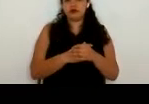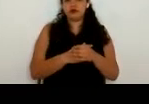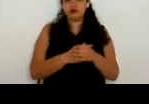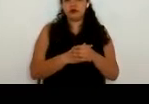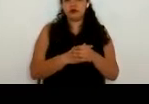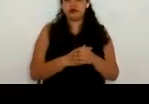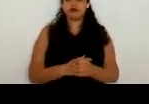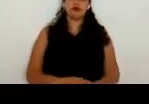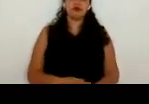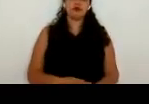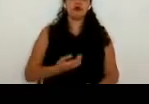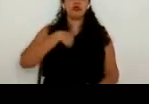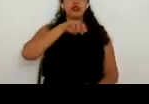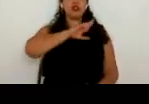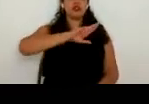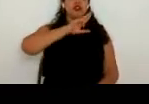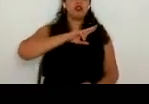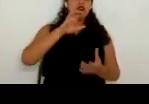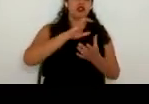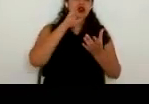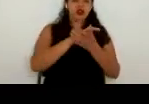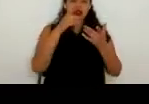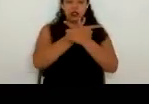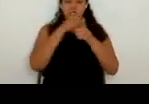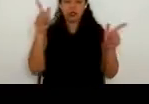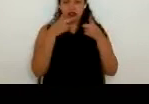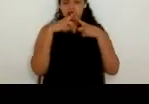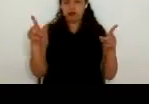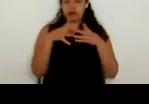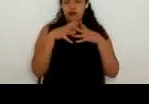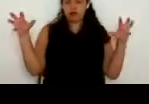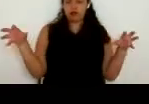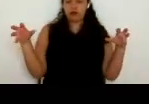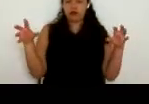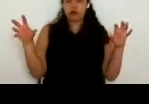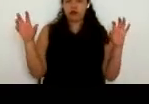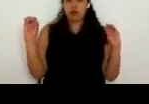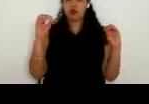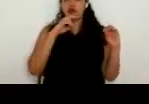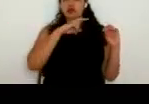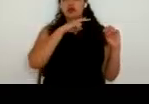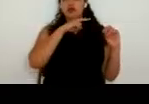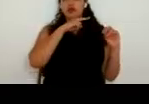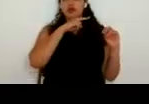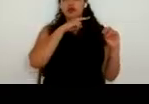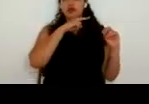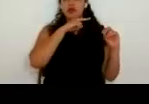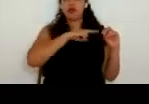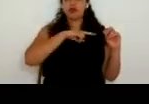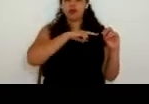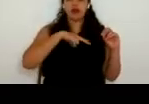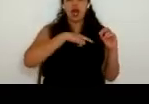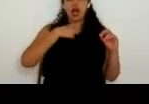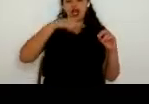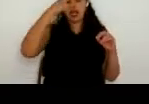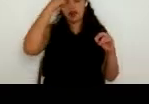los de soltero pasado y oliver iniciado separado o viudo en el nivel de escolaridad aquí tenemos